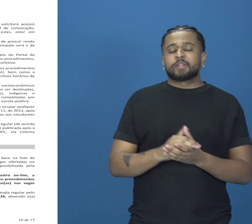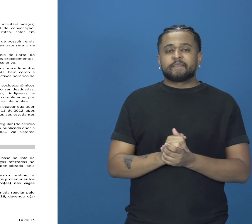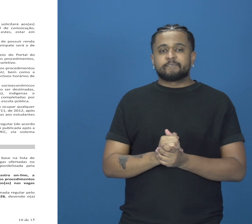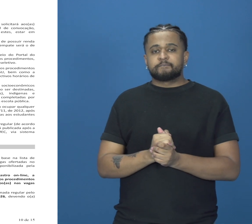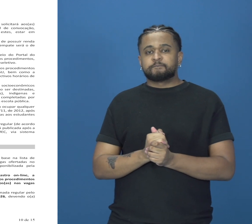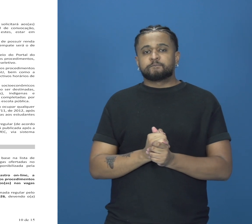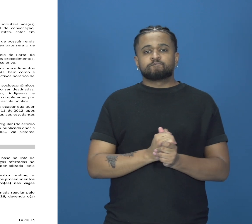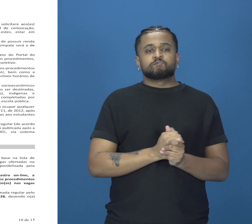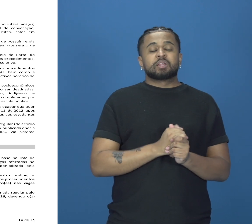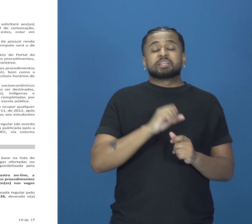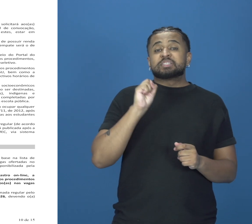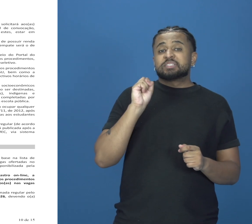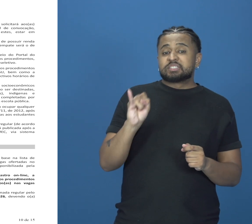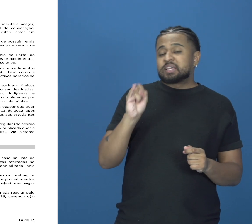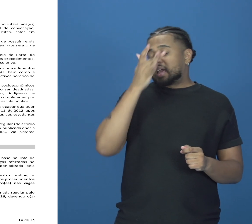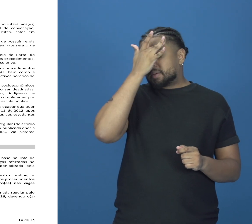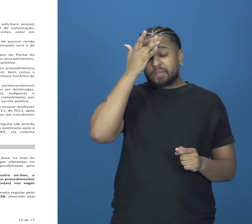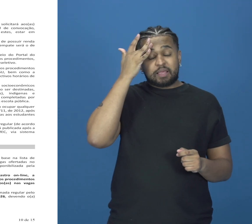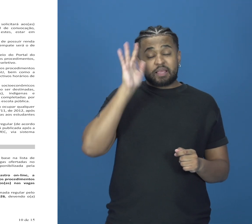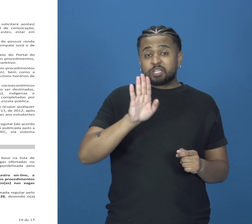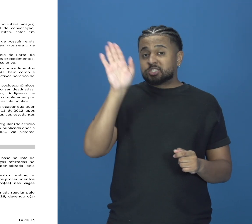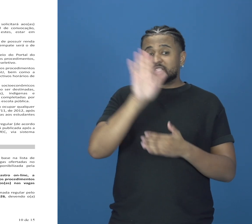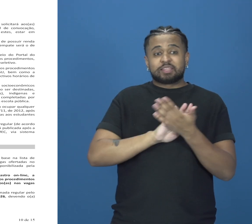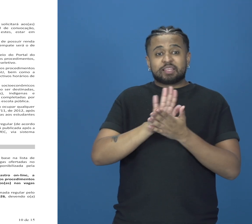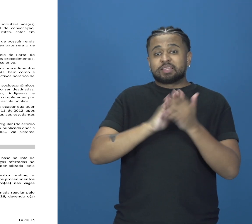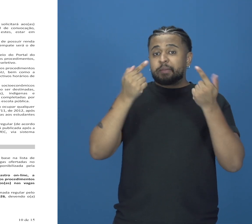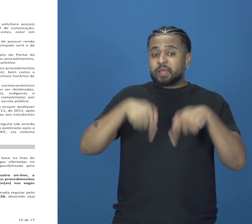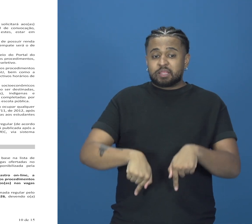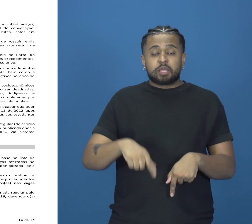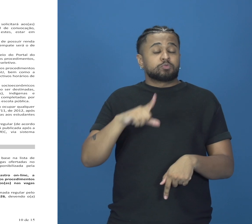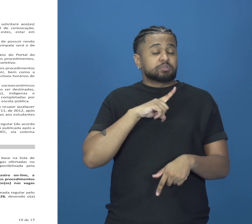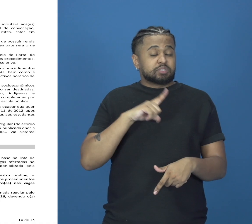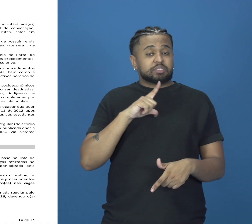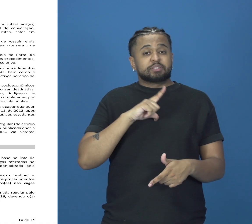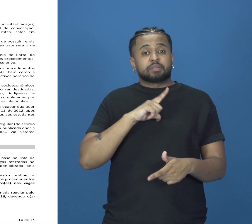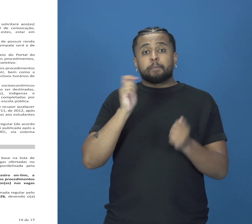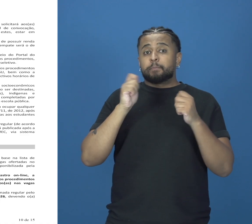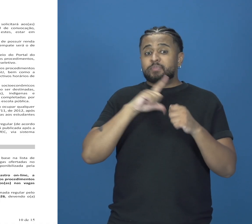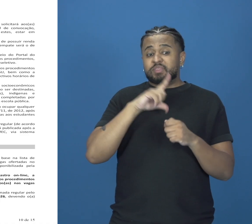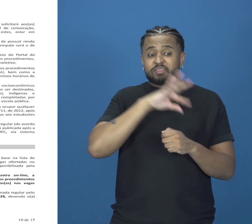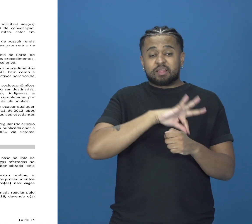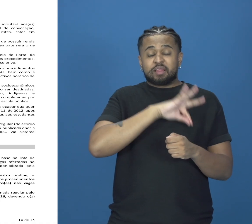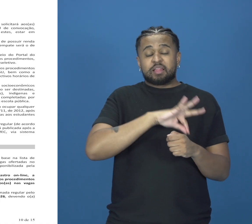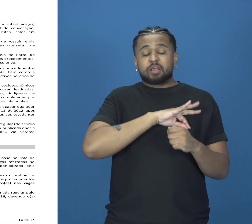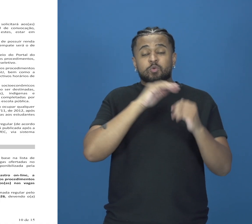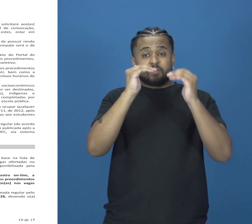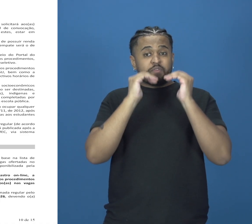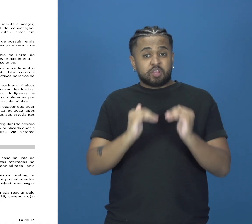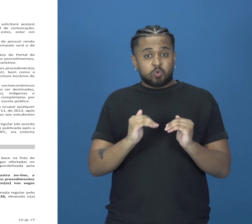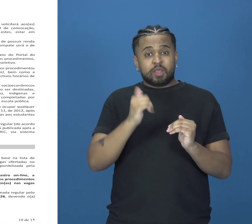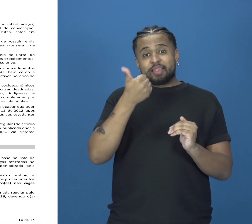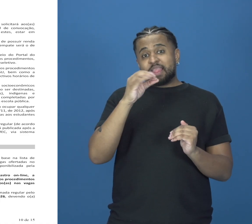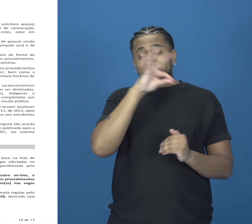7.6.2. Caso nenhum candidato empatado cumpra o requisito de possuir renda familiar inferior